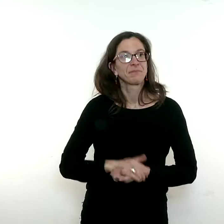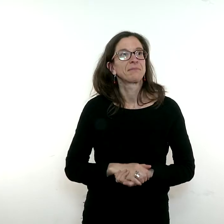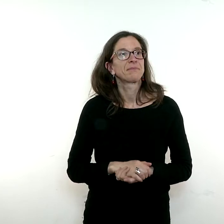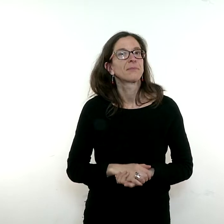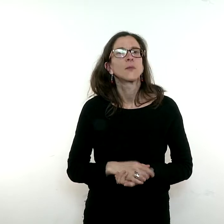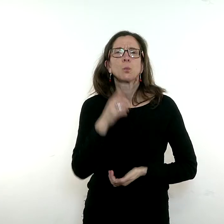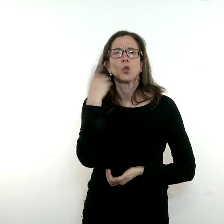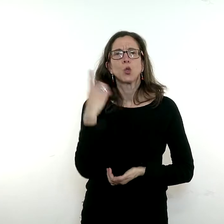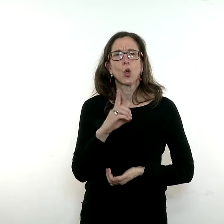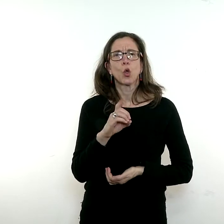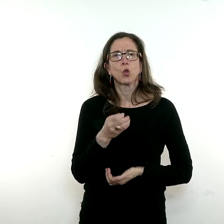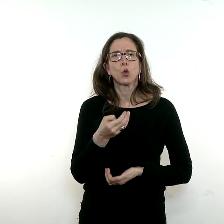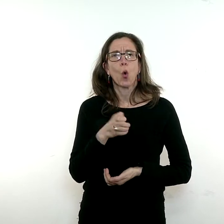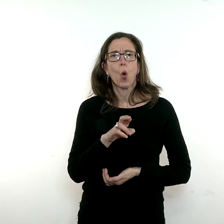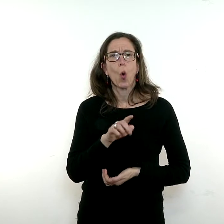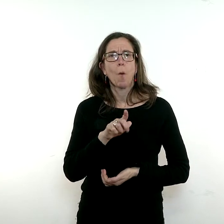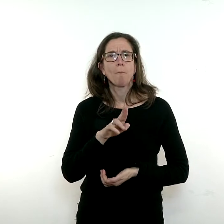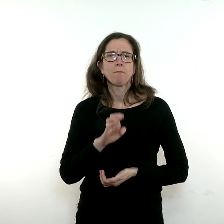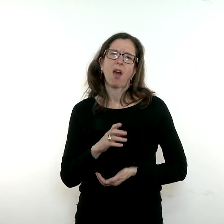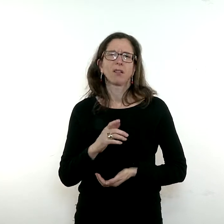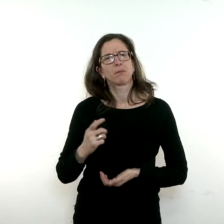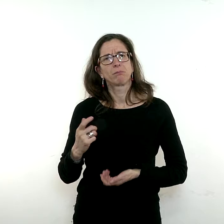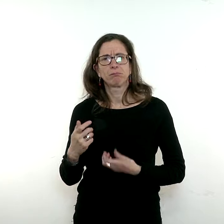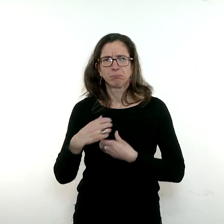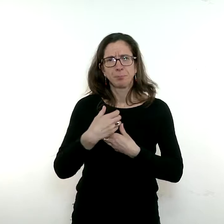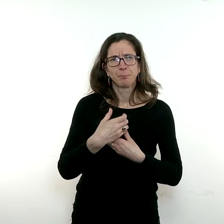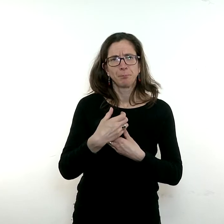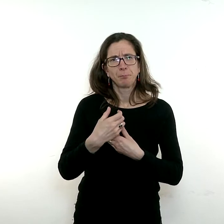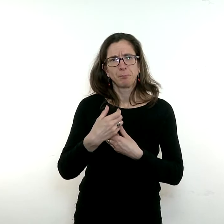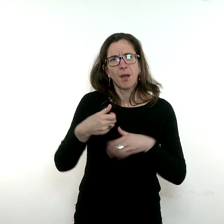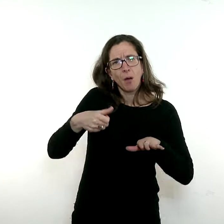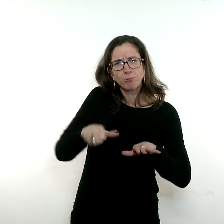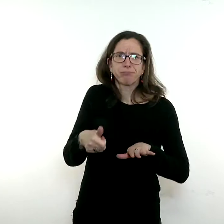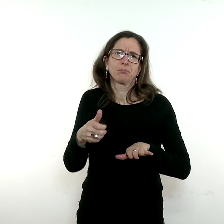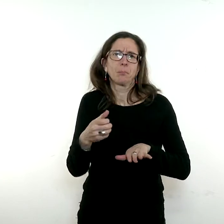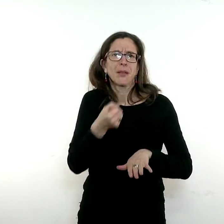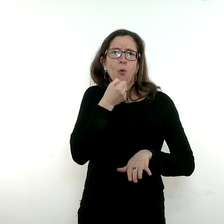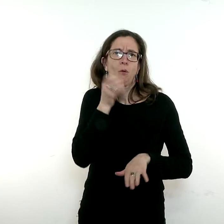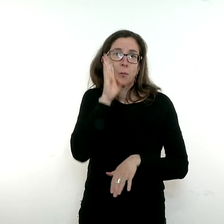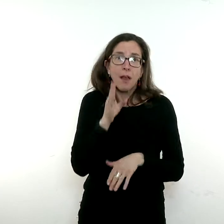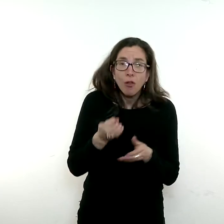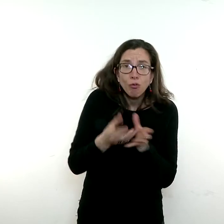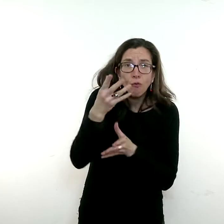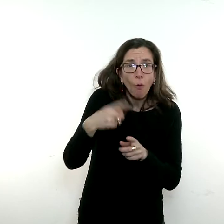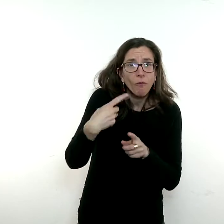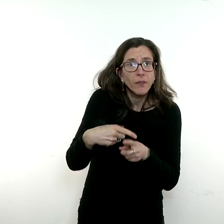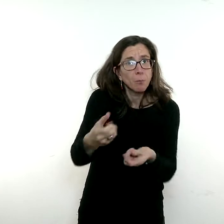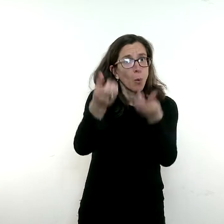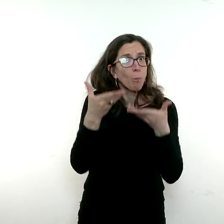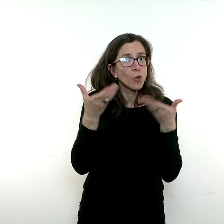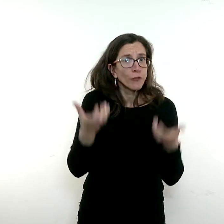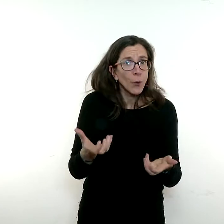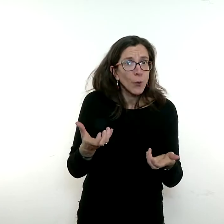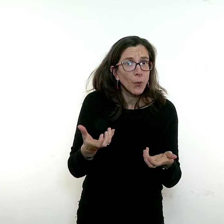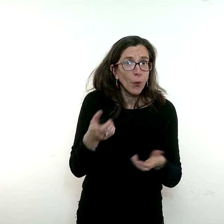Monsieur Daubergue, mettez votre micro, s'il vous plaît. Si vous avez le titre d'un film à nous proposer, un nouveau film, dans lequel vous pourriez